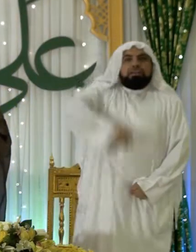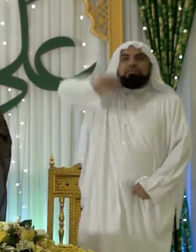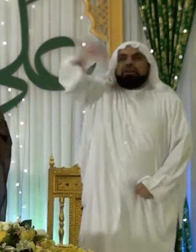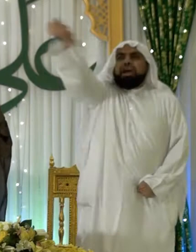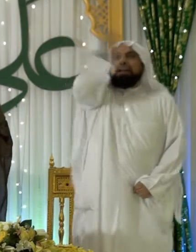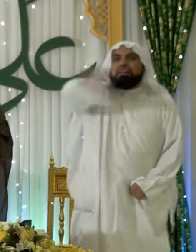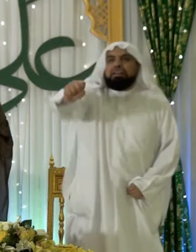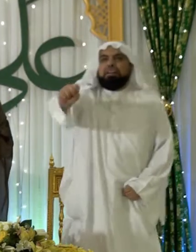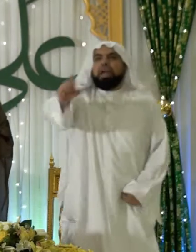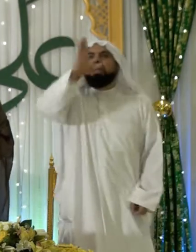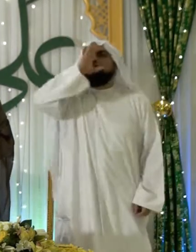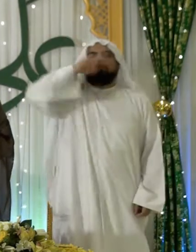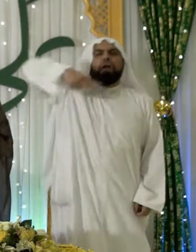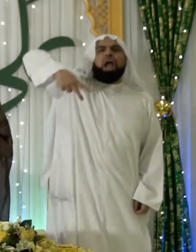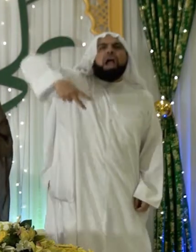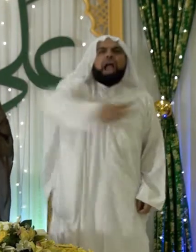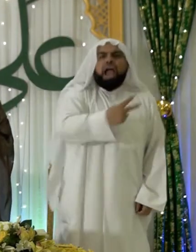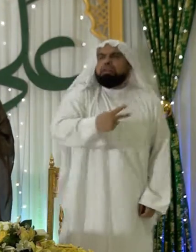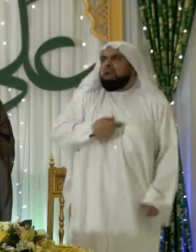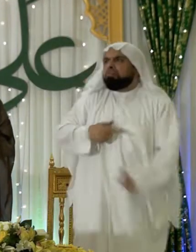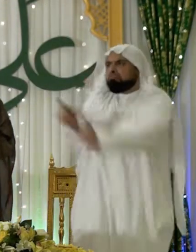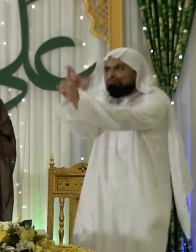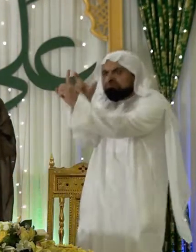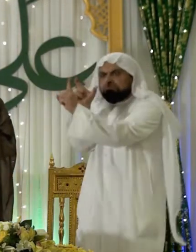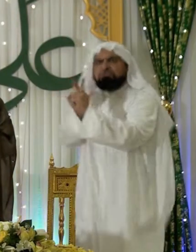فعلي هو رجل المهمات الصعبة.